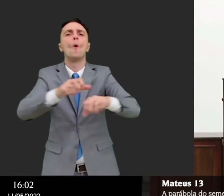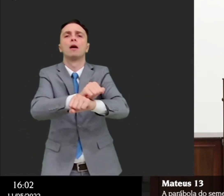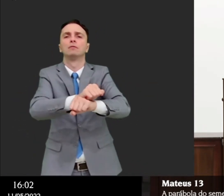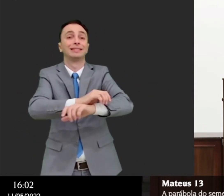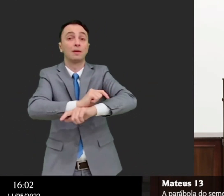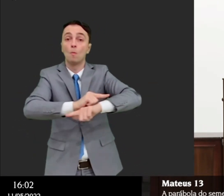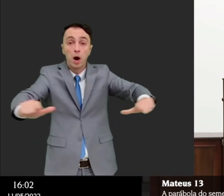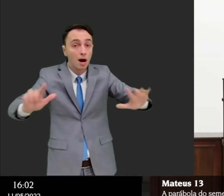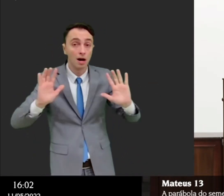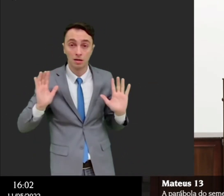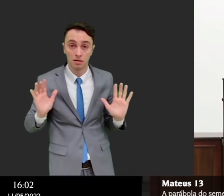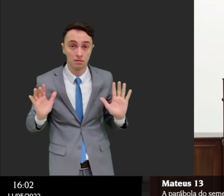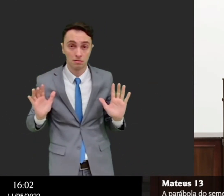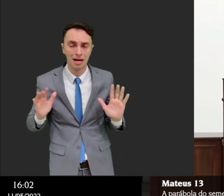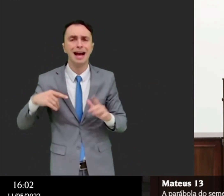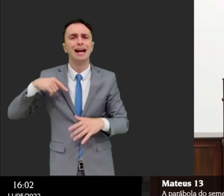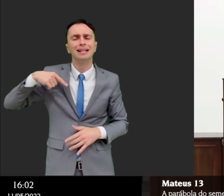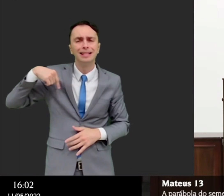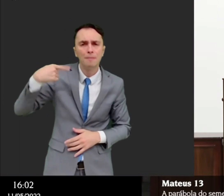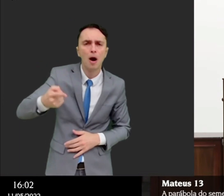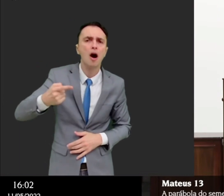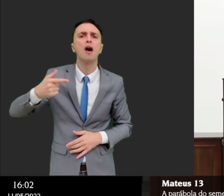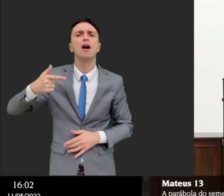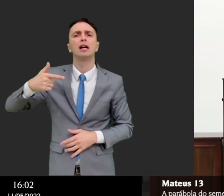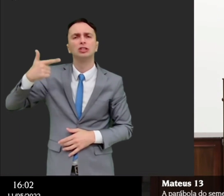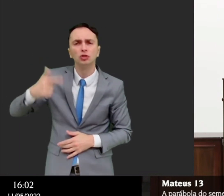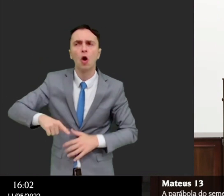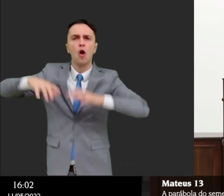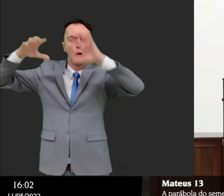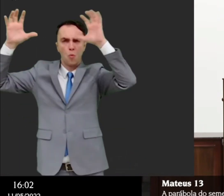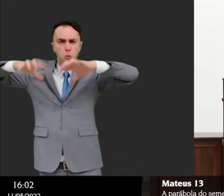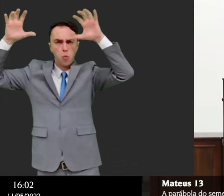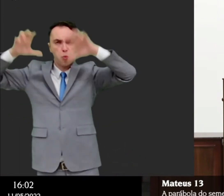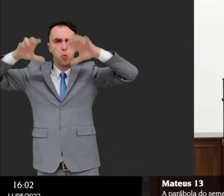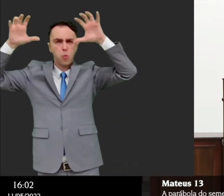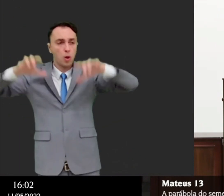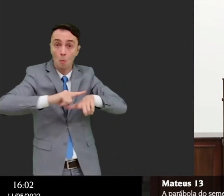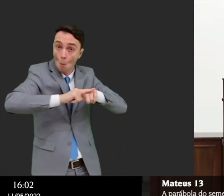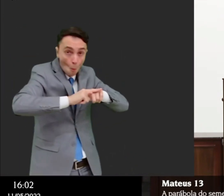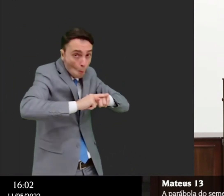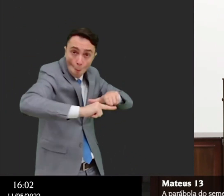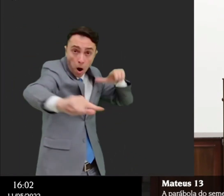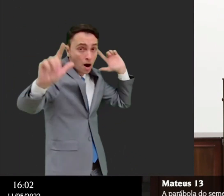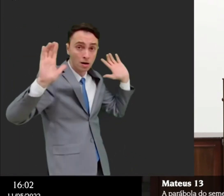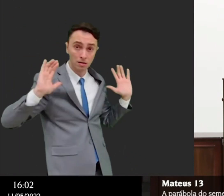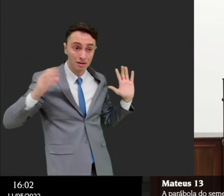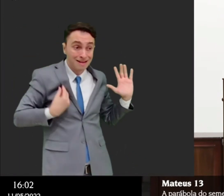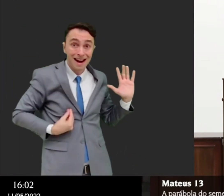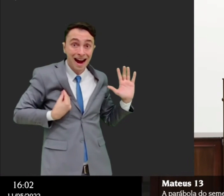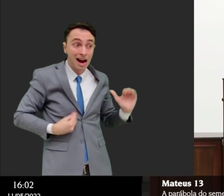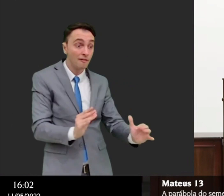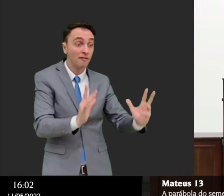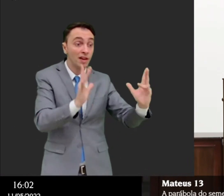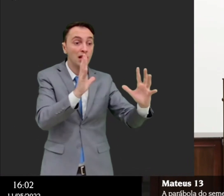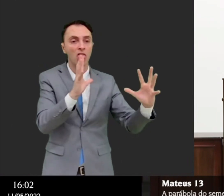chuva para ele juntar água. Acabou a vida naquele rio. Só ficou o curso da água, o